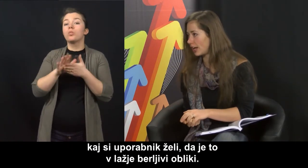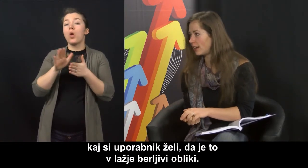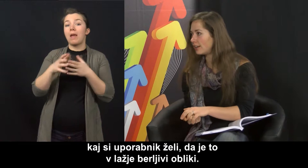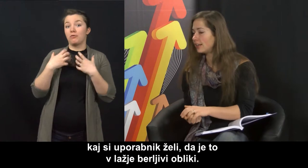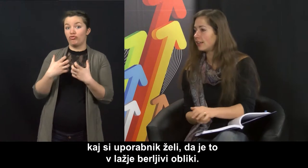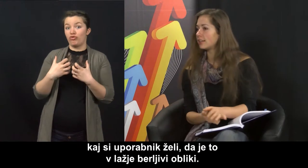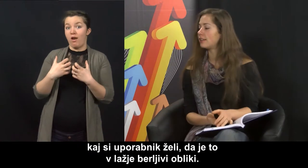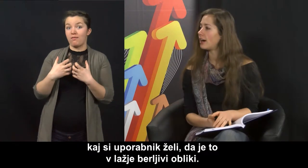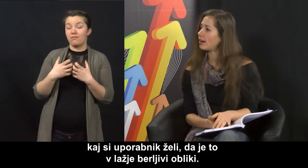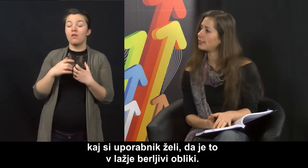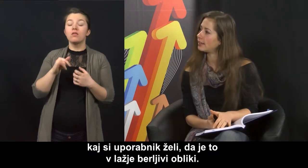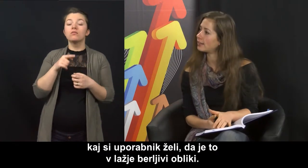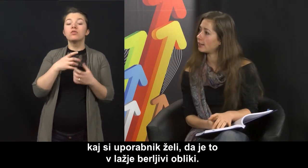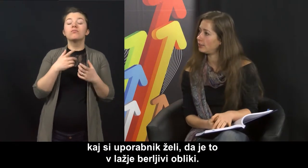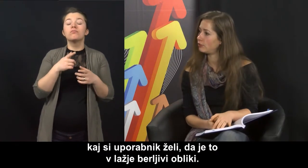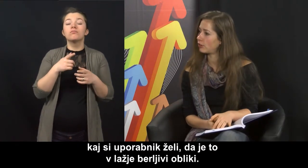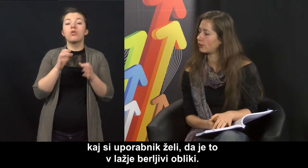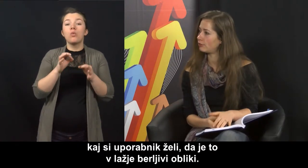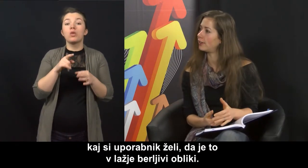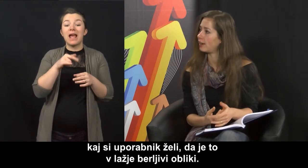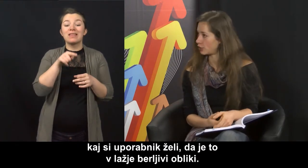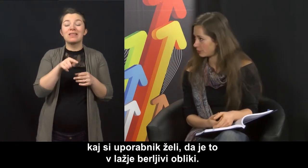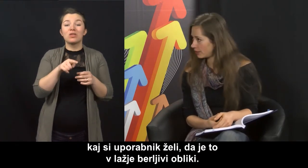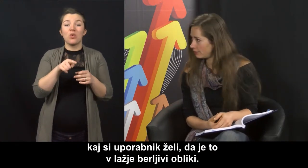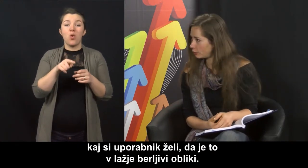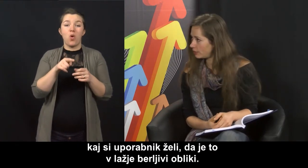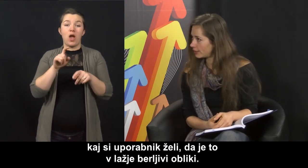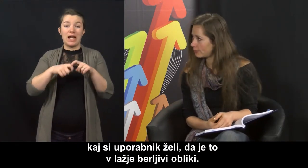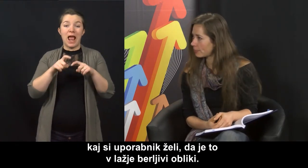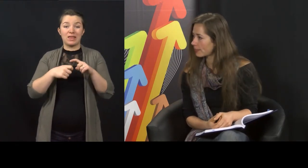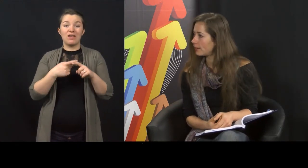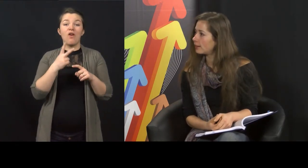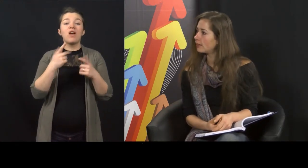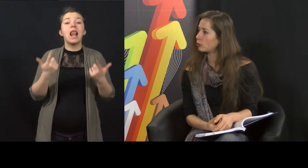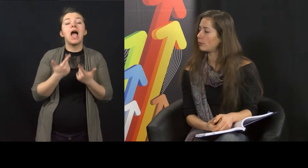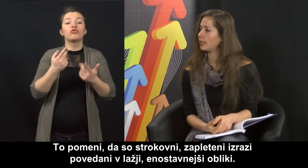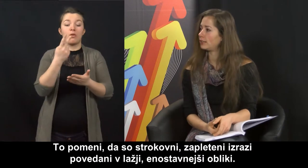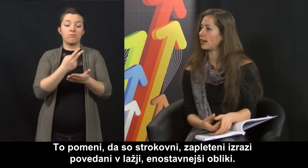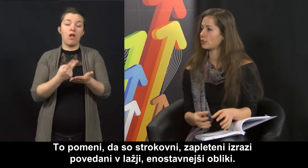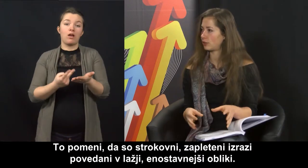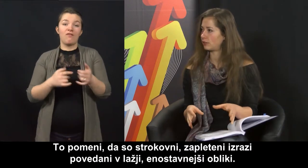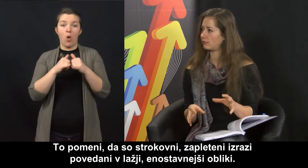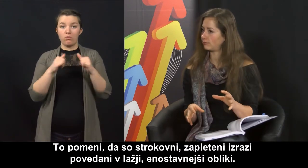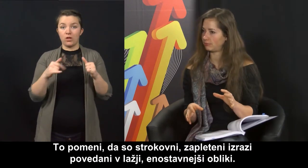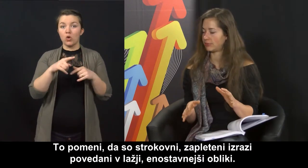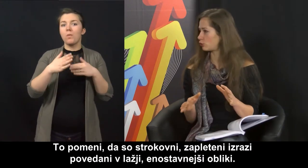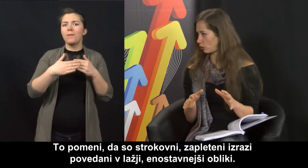njegove želje, da je gradivo v lažje berljivi obliki. To pomeni, da